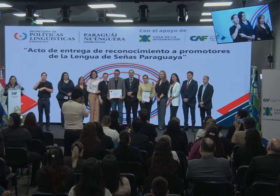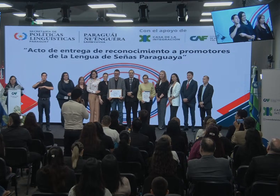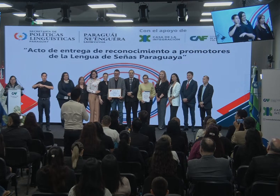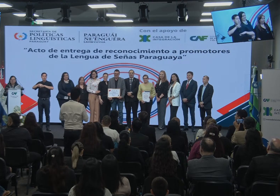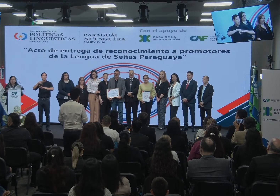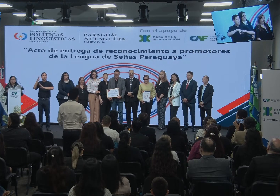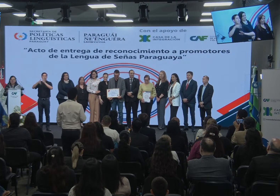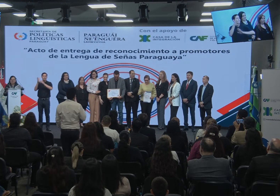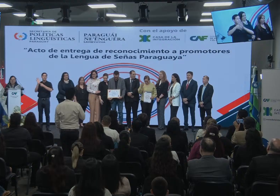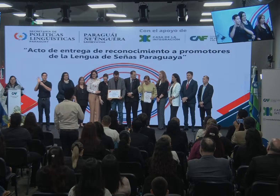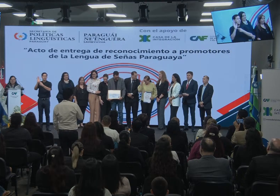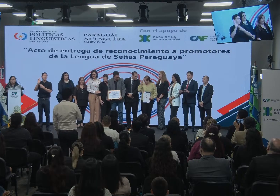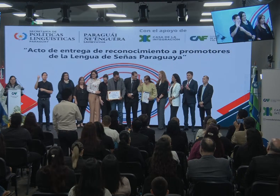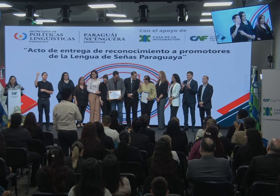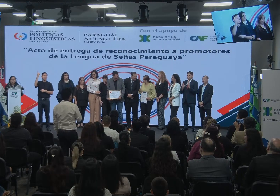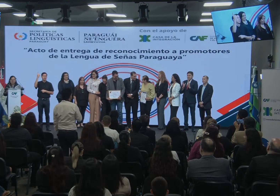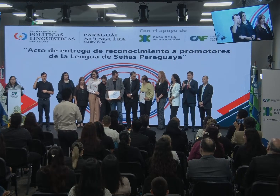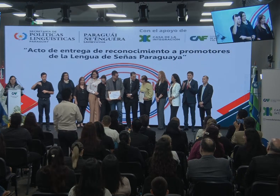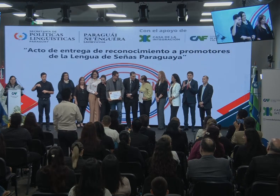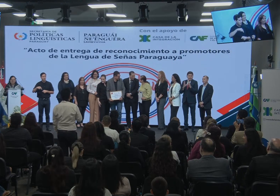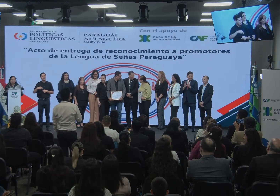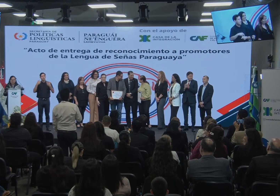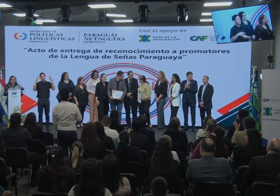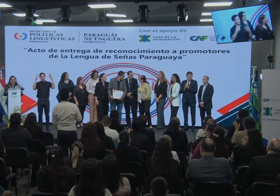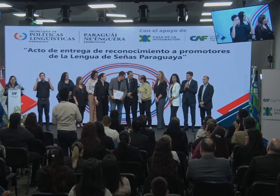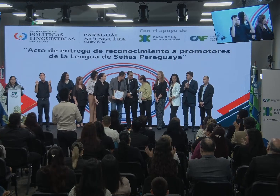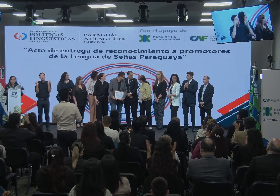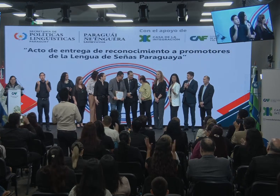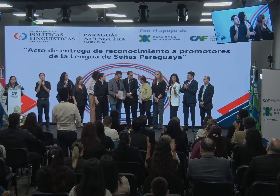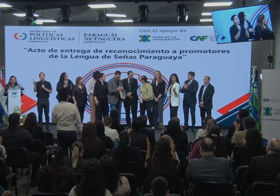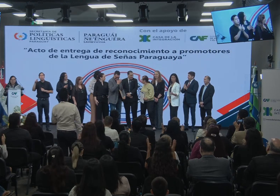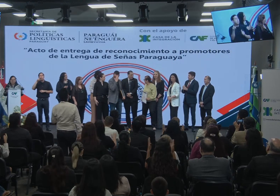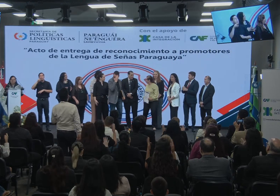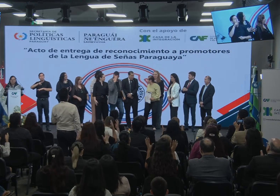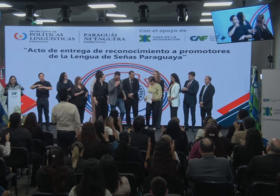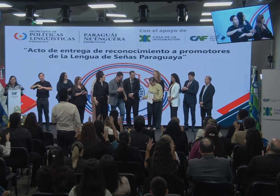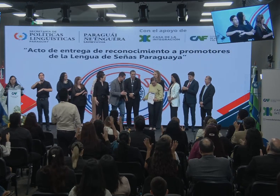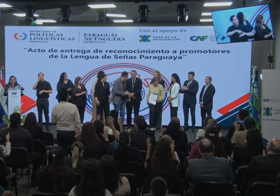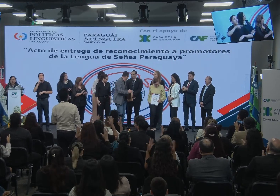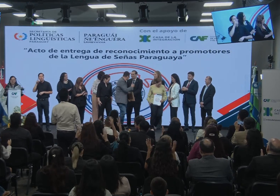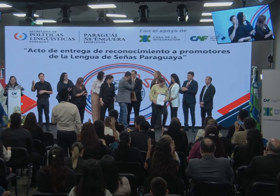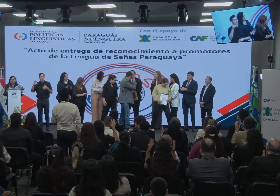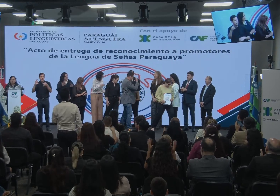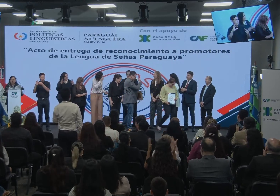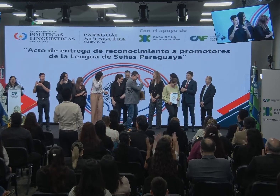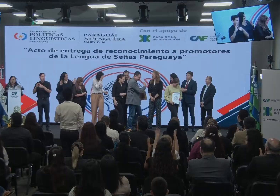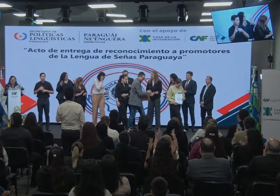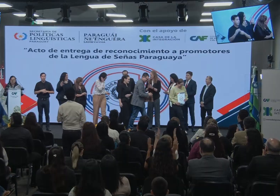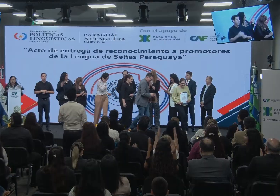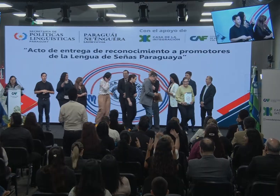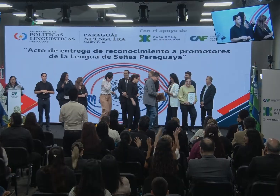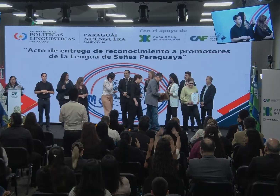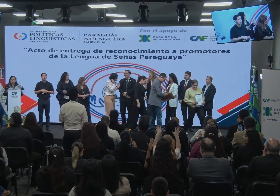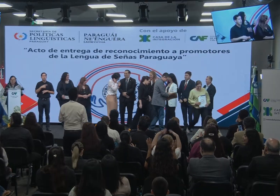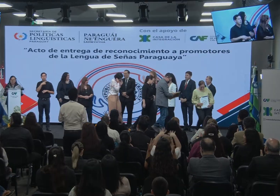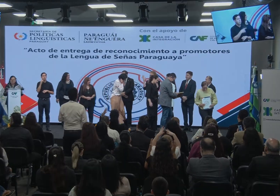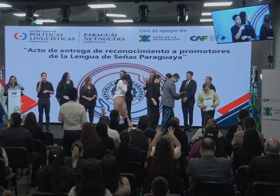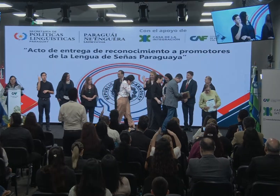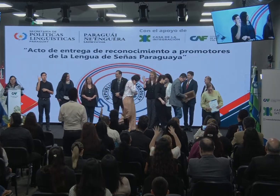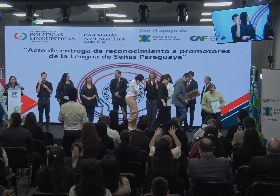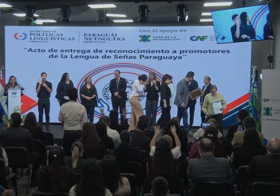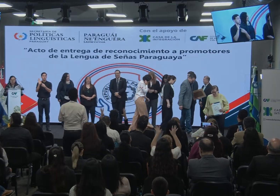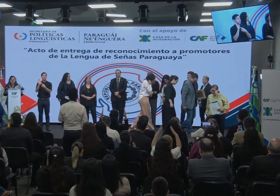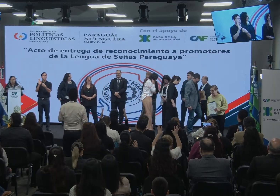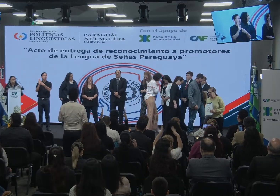en lengua de señas, desarrollado en alianza con Paraguay Educa, un material accesible y único en el país